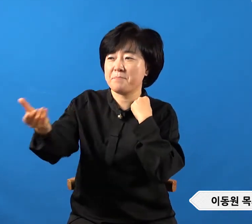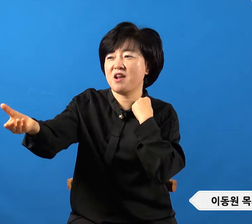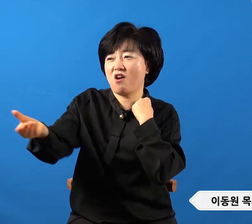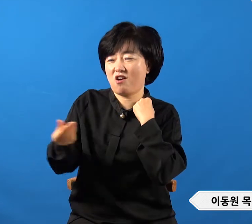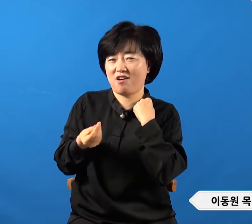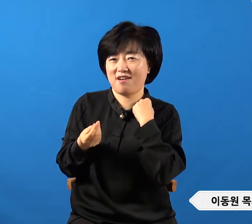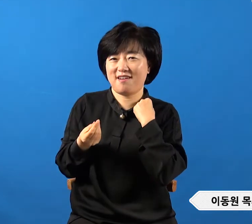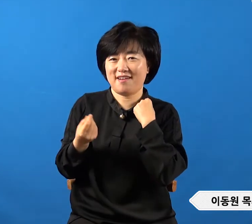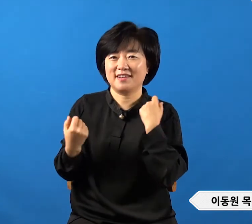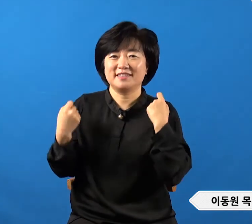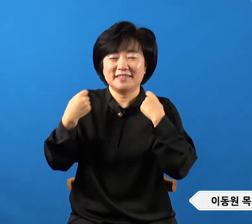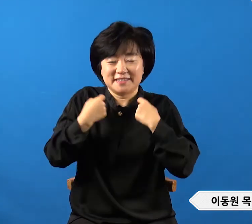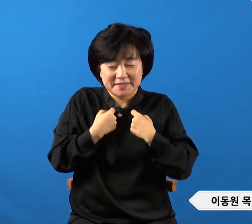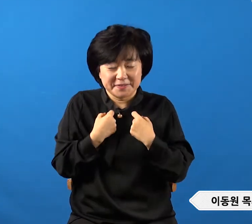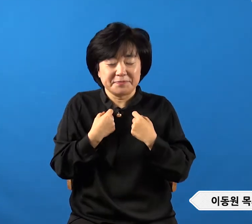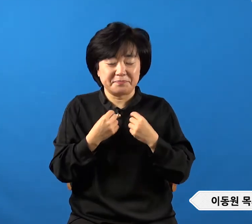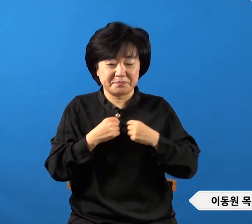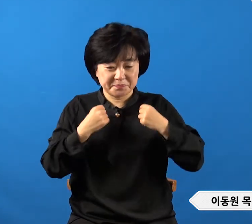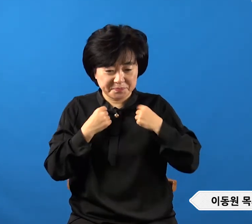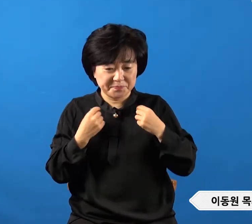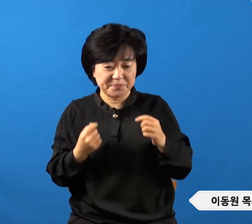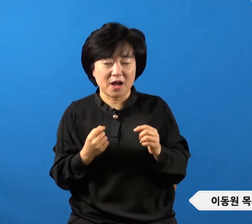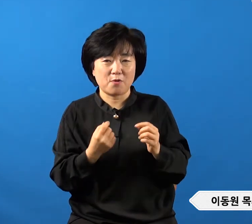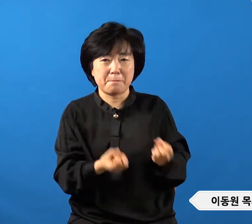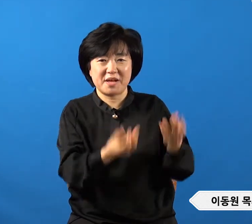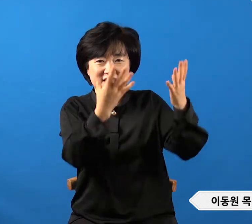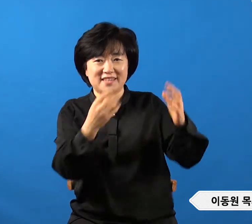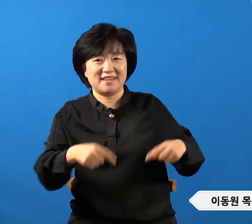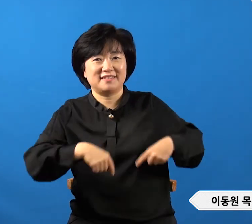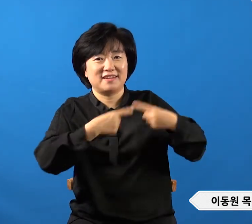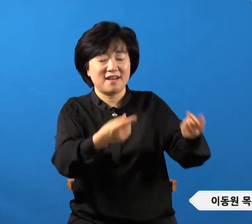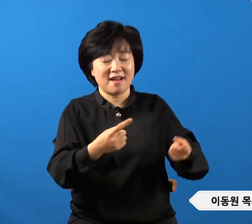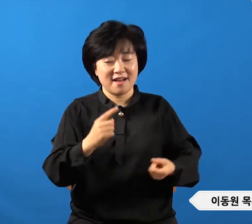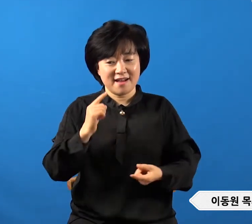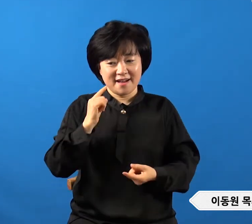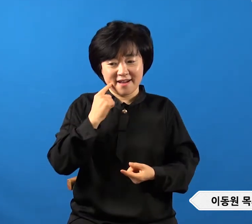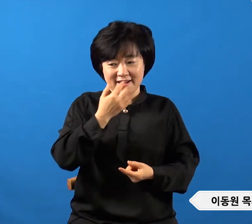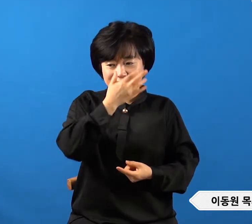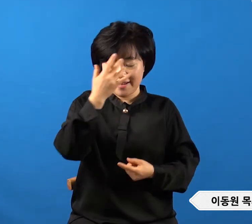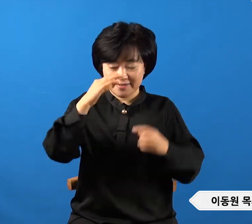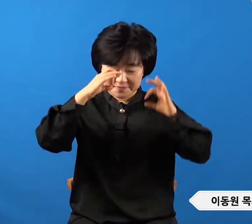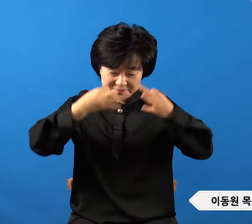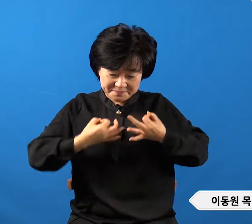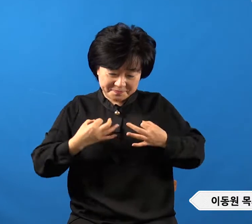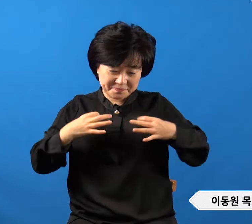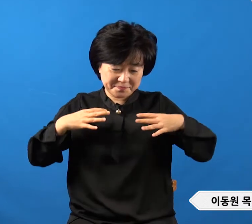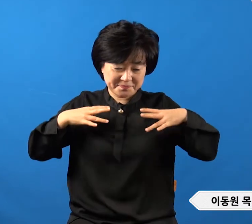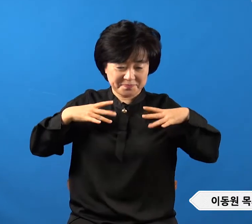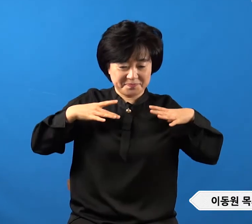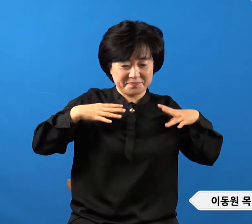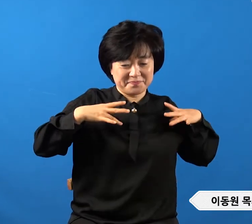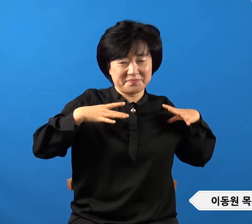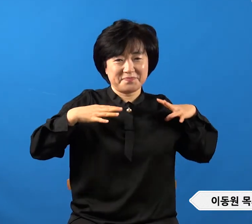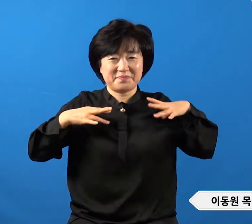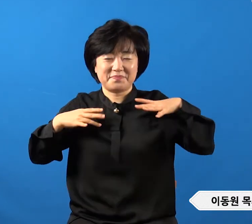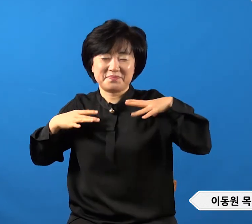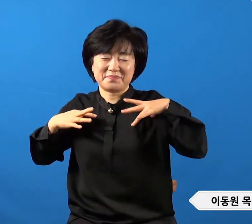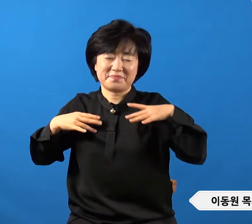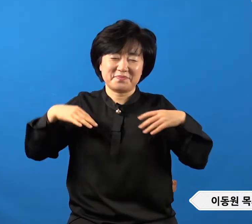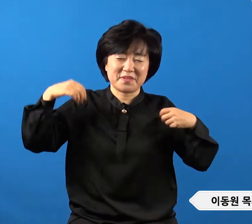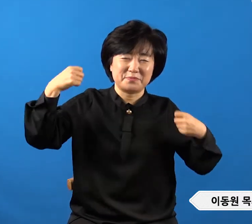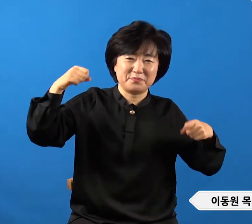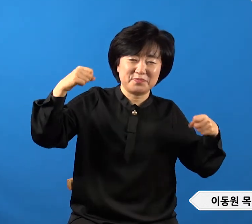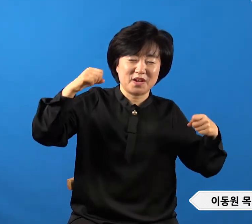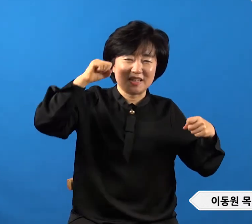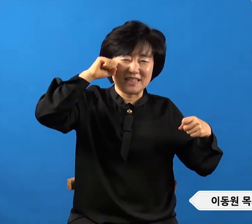이 파티에 참석합니다. 아름다운 자신의 모습을 뽐내면서 아주 정신없이 춤을